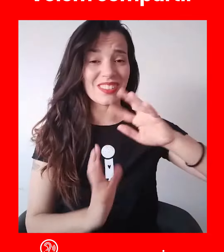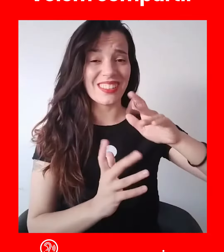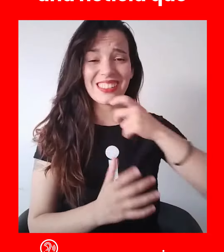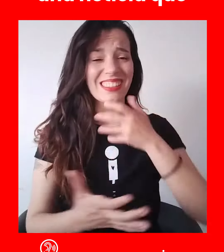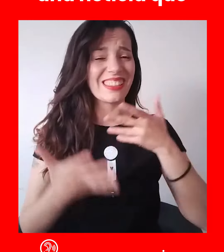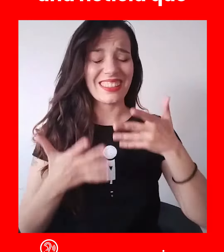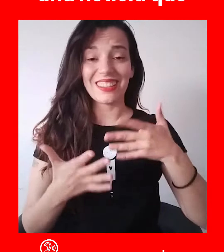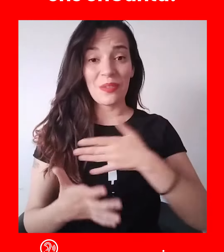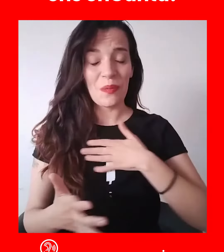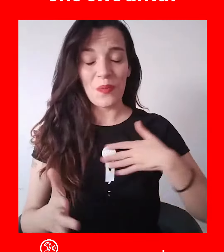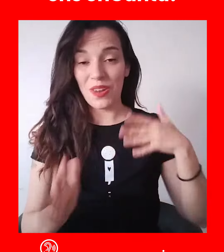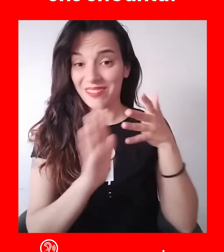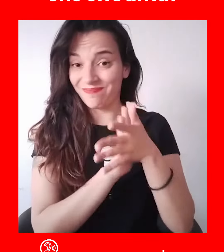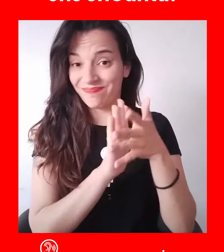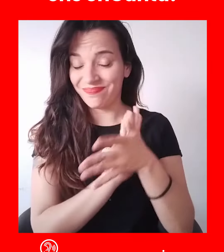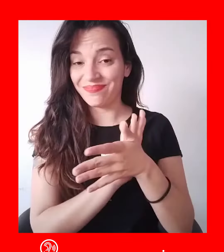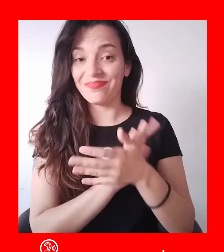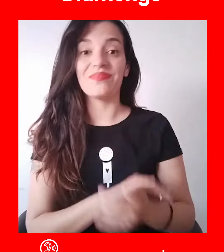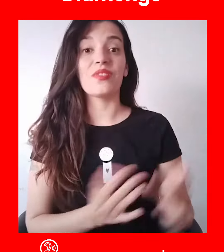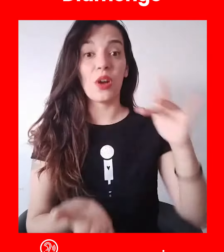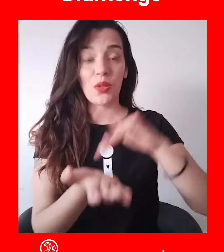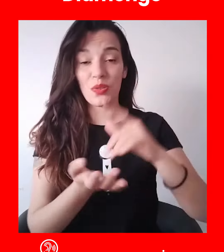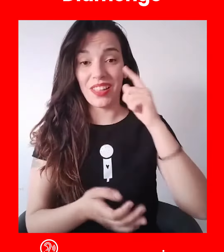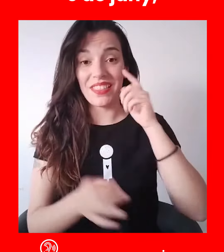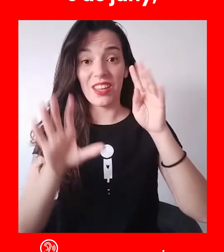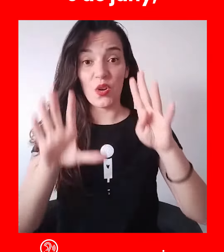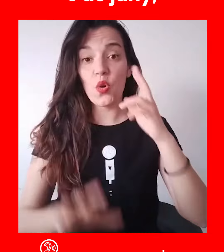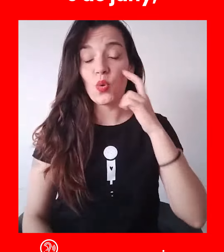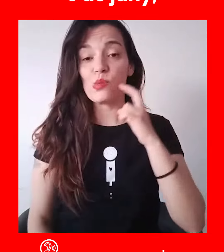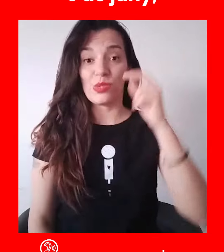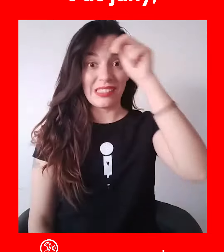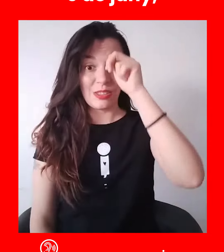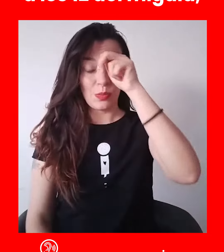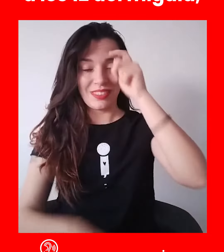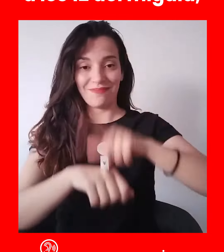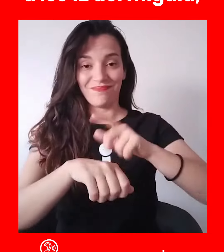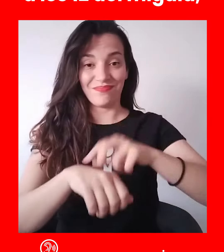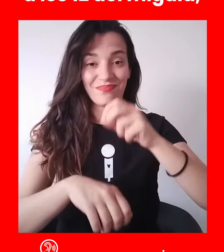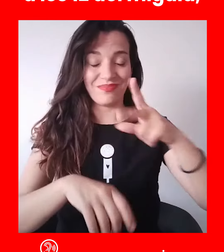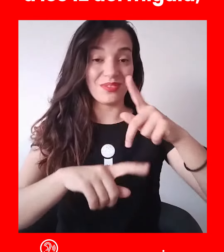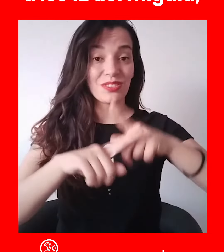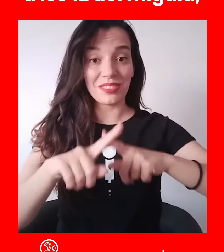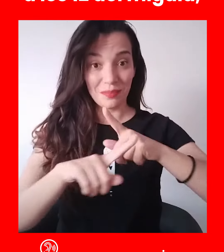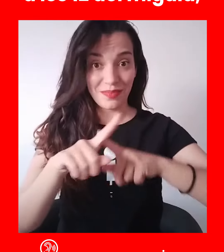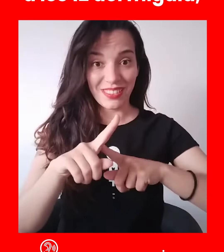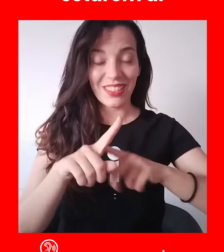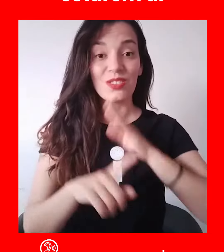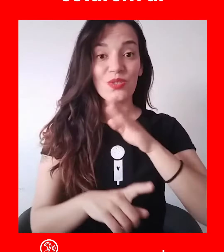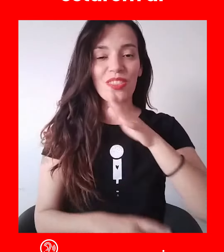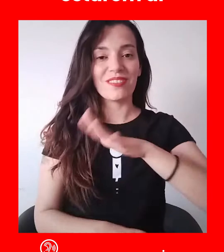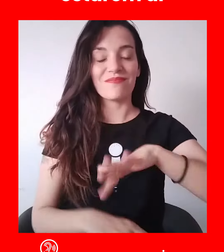volem compartir una notícia que ens encanta. Diumenge 9 de juny, a les 12 del